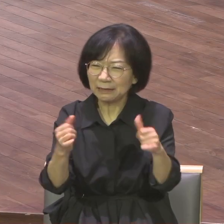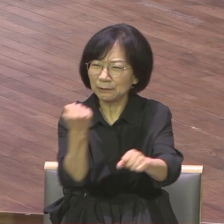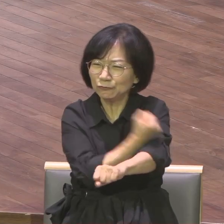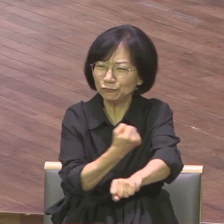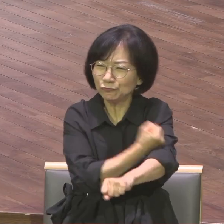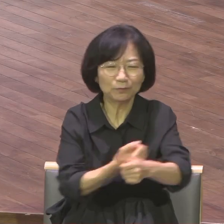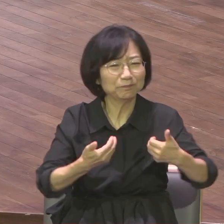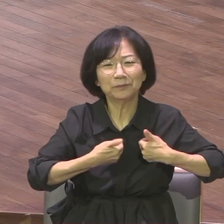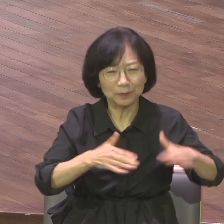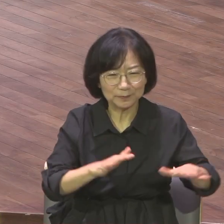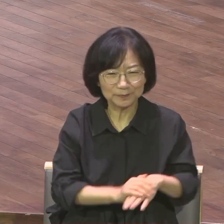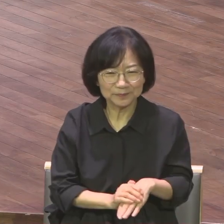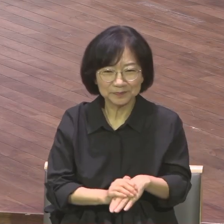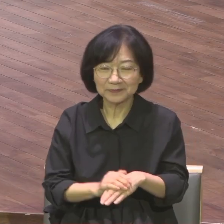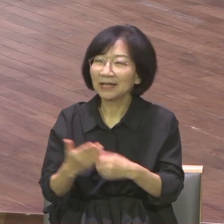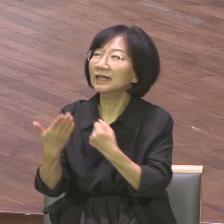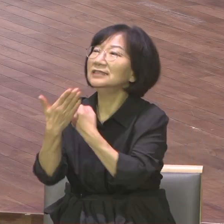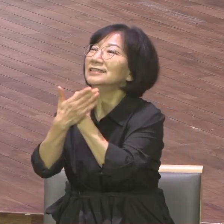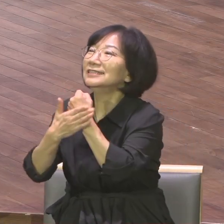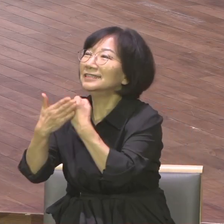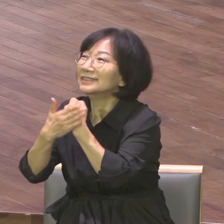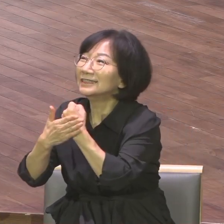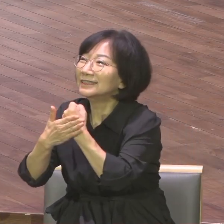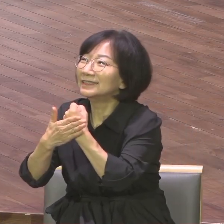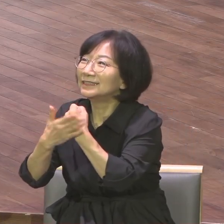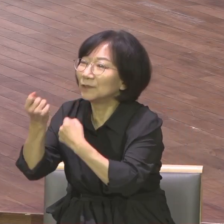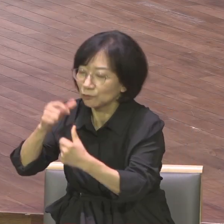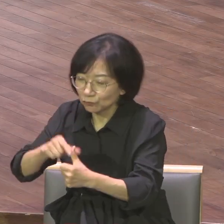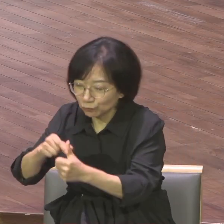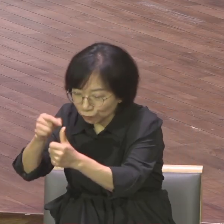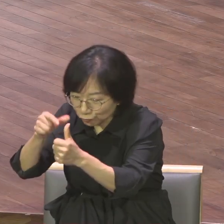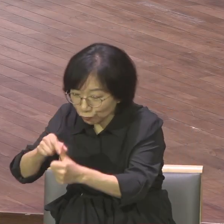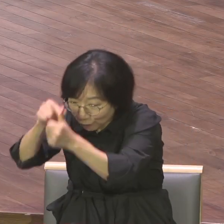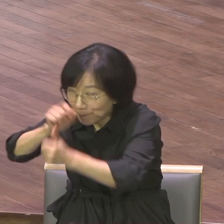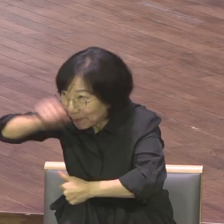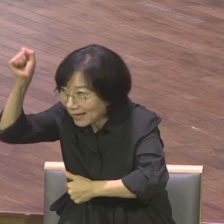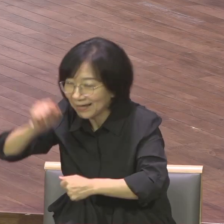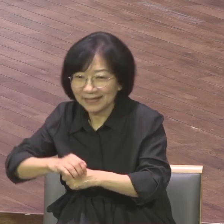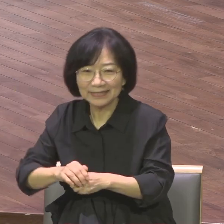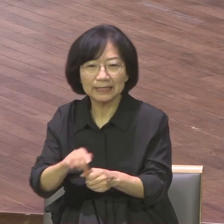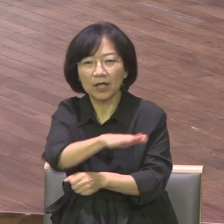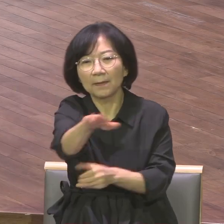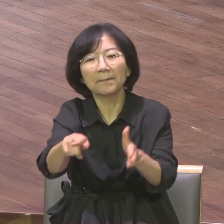은혜로 구원 받았어요. 믿음으로 구원 받았어요.